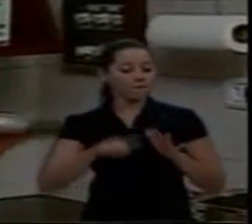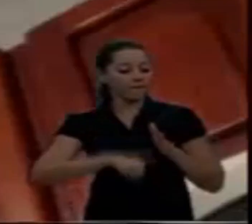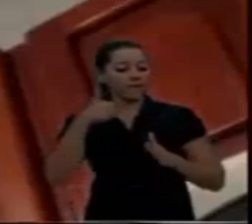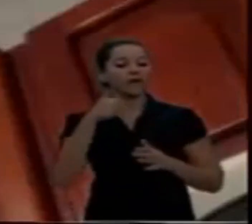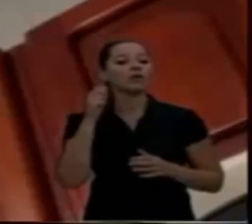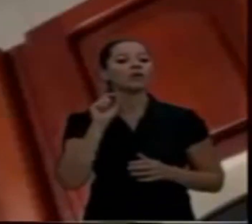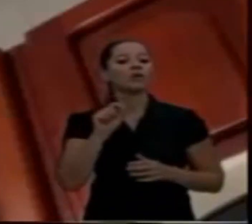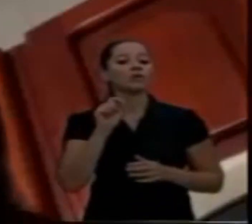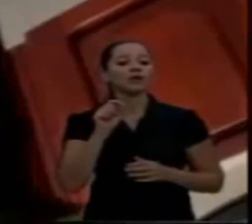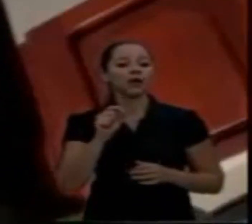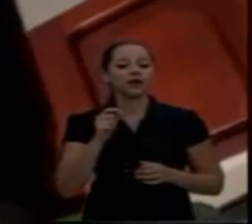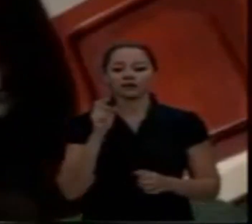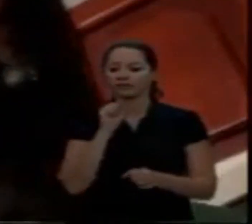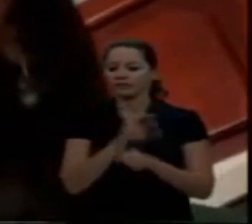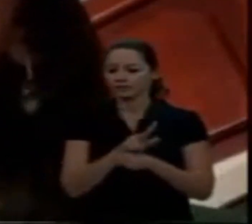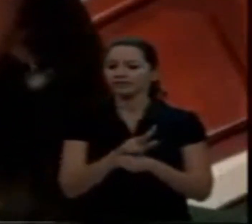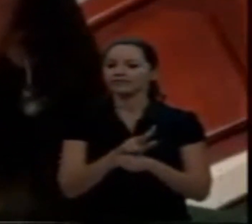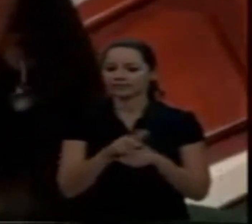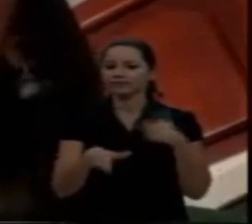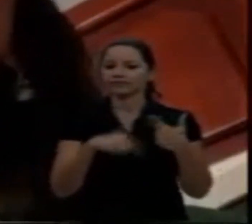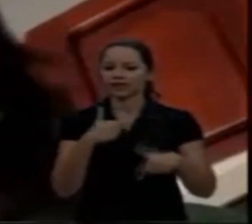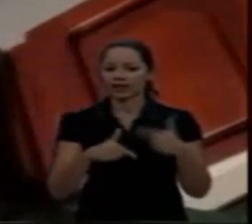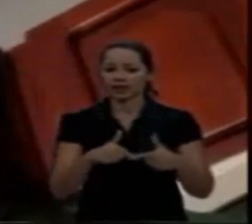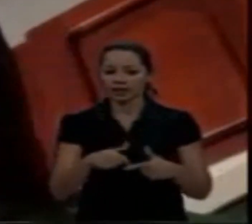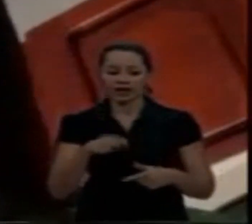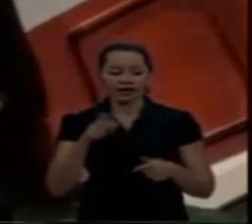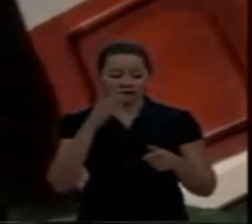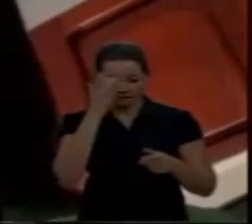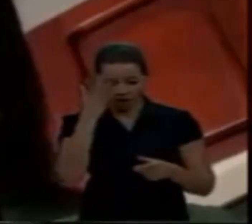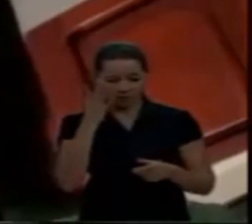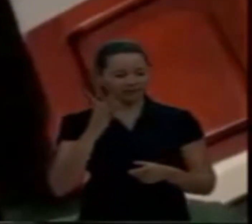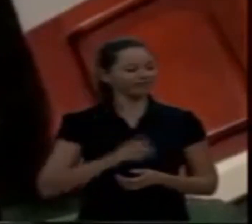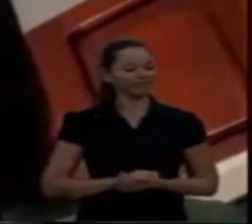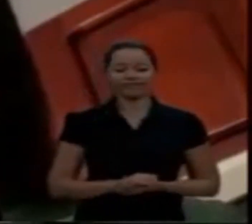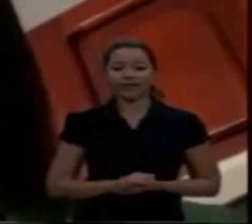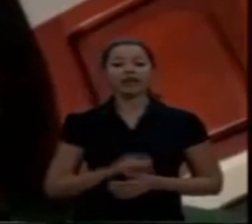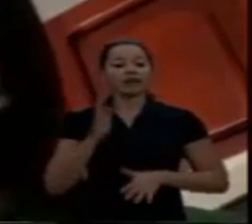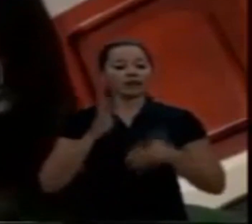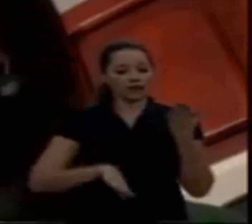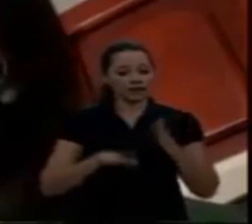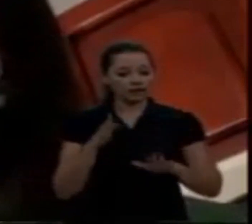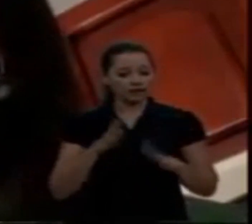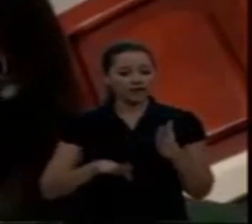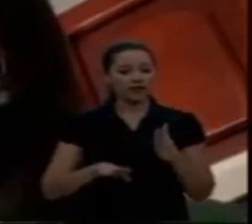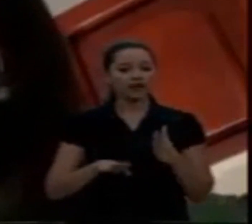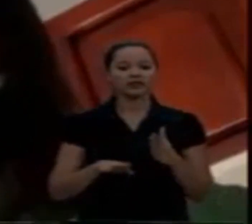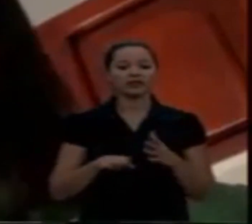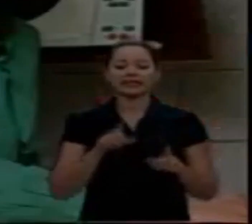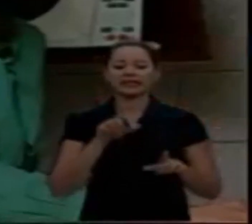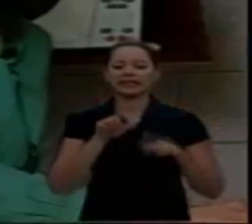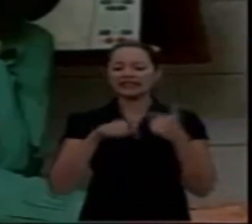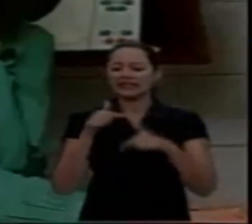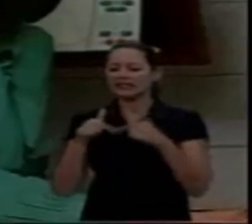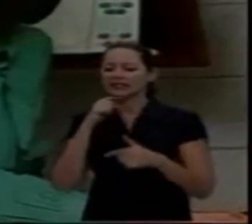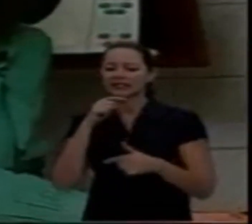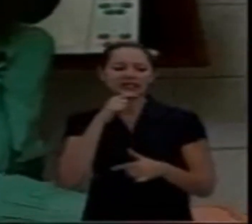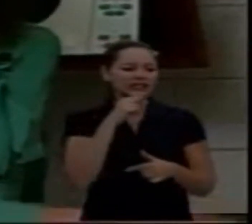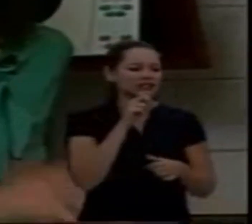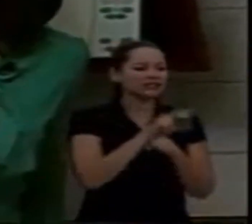que primeiro é preciso ter um emprego, o que nem sempre é uma tarefa fácil. Às vezes o mercado fecha as portas e é